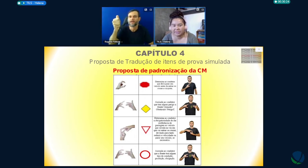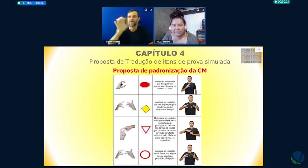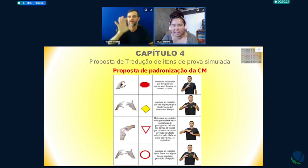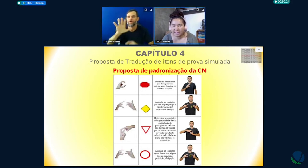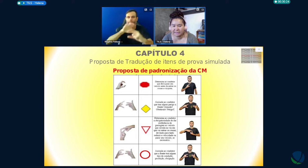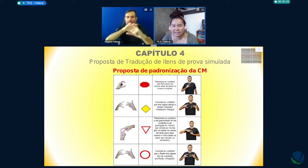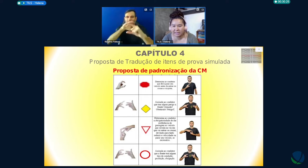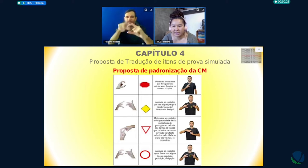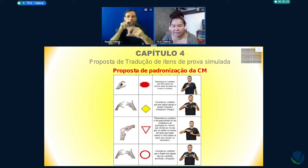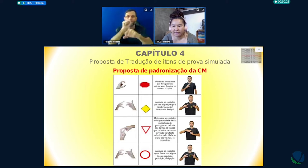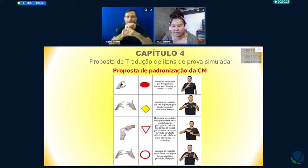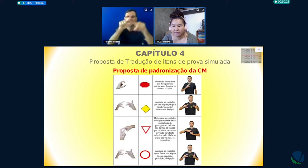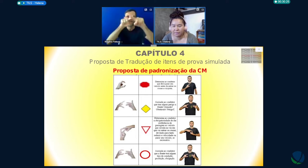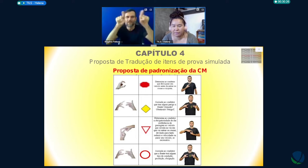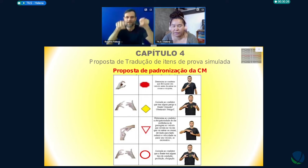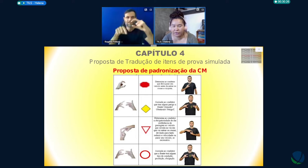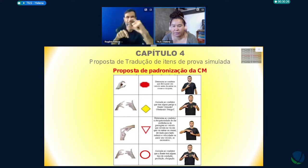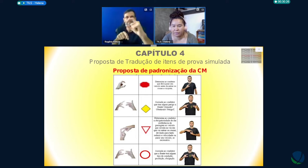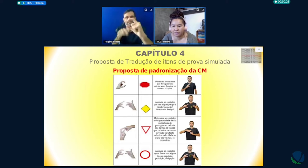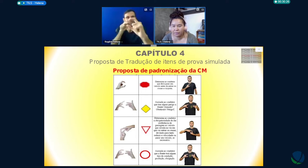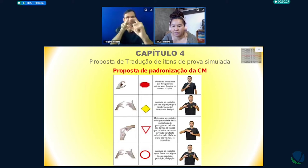Então, esse daqui